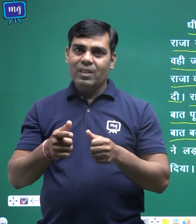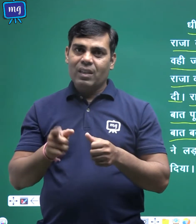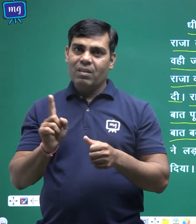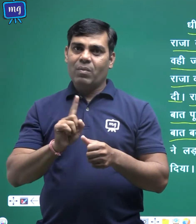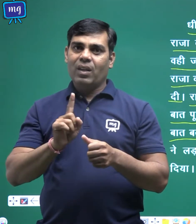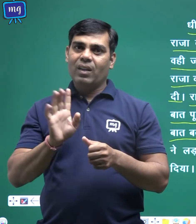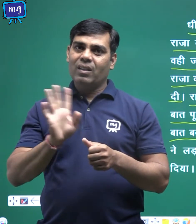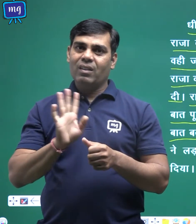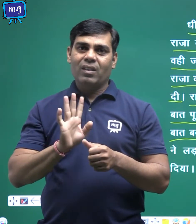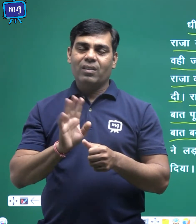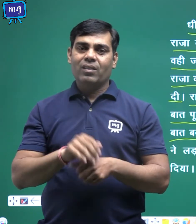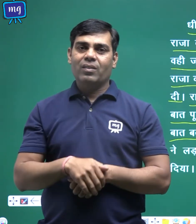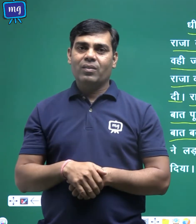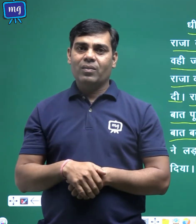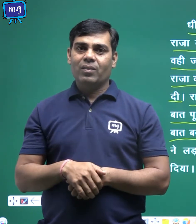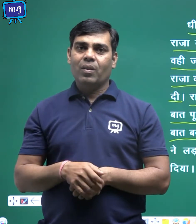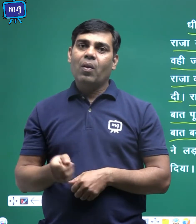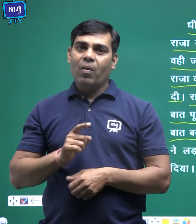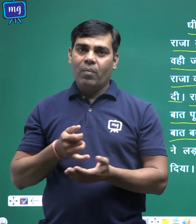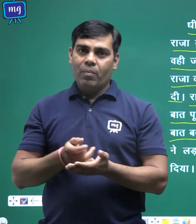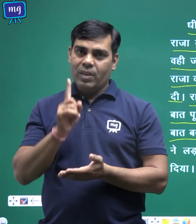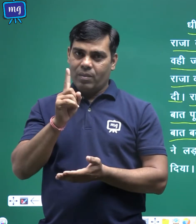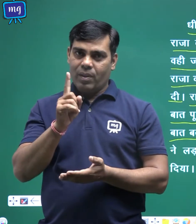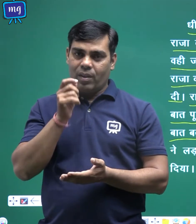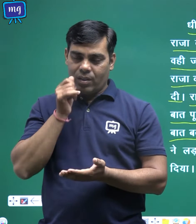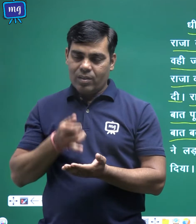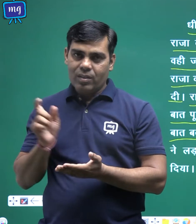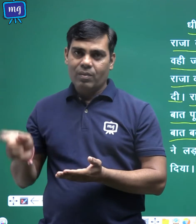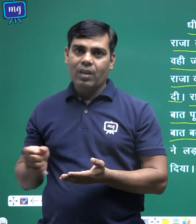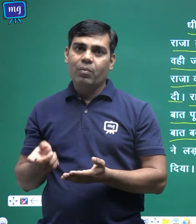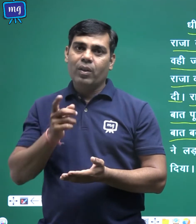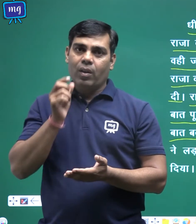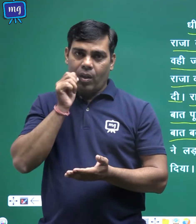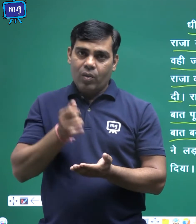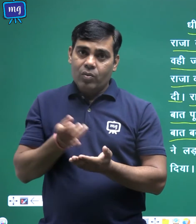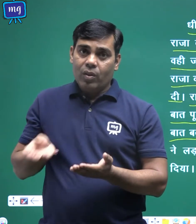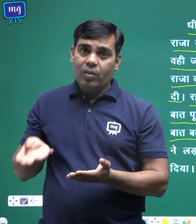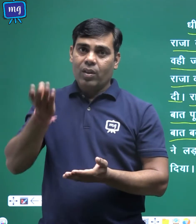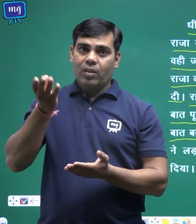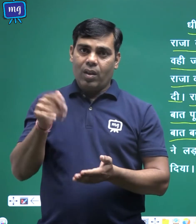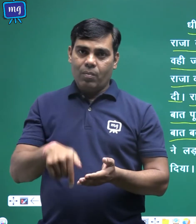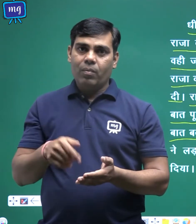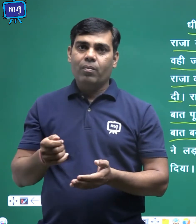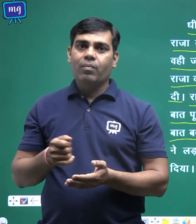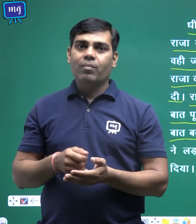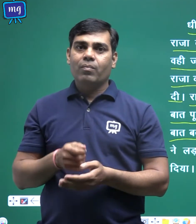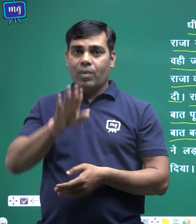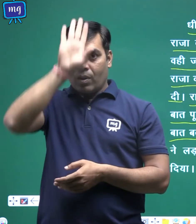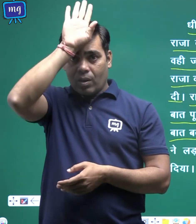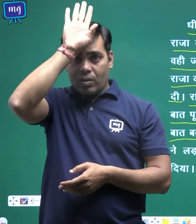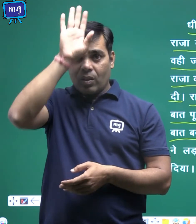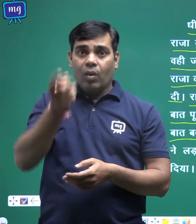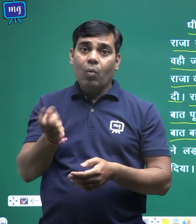दिया। पहले जमींदार, फिर जागीरदार और अब राजा को